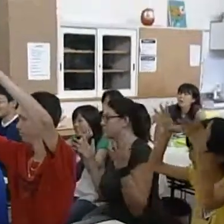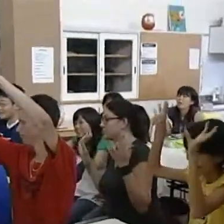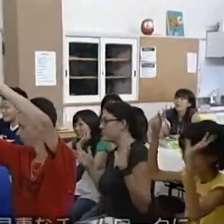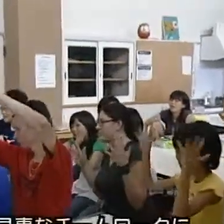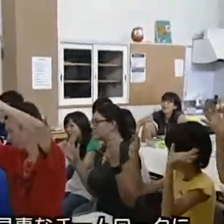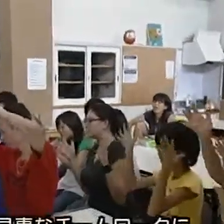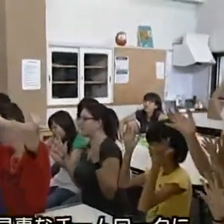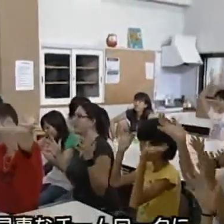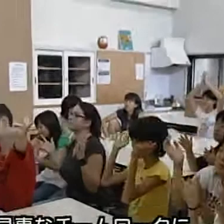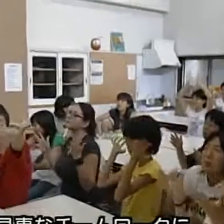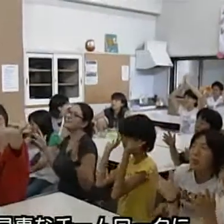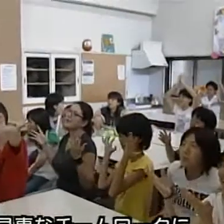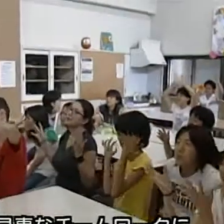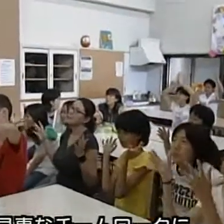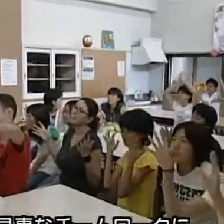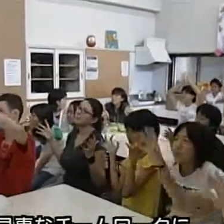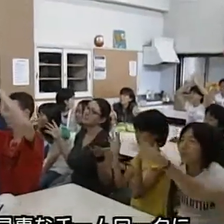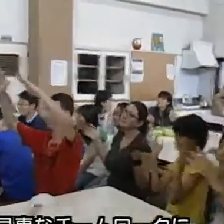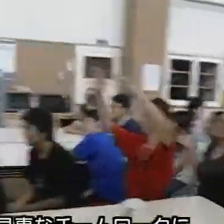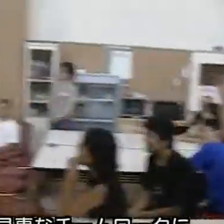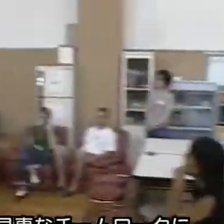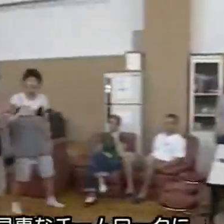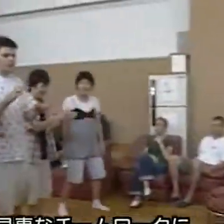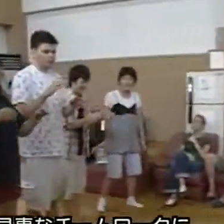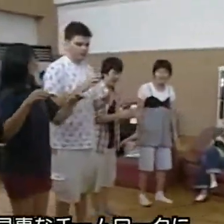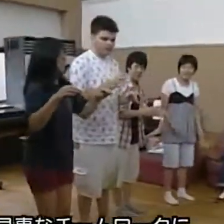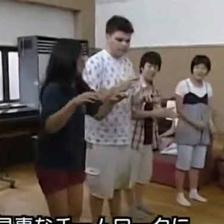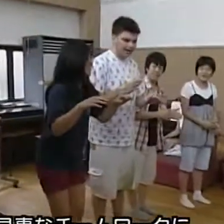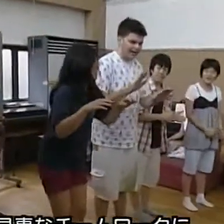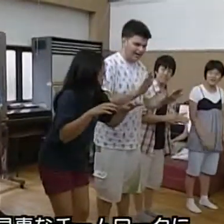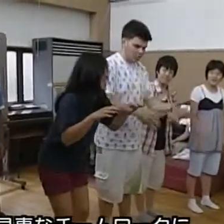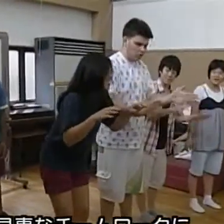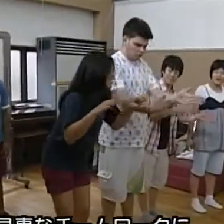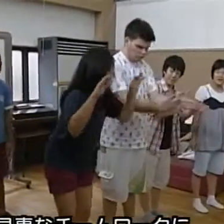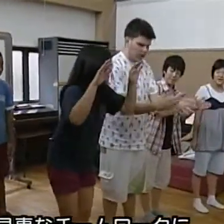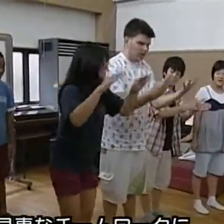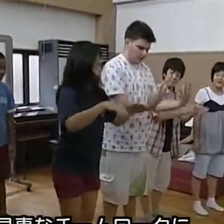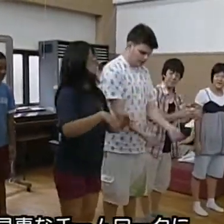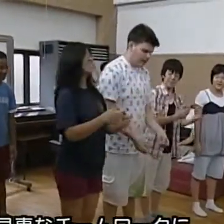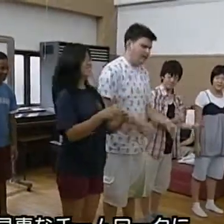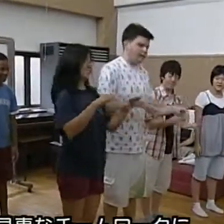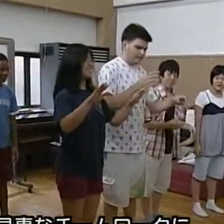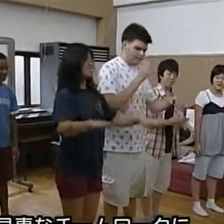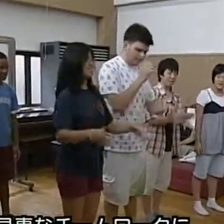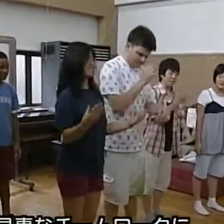見事なチームワークに他の生徒たちから大きな拍手が起こりました。